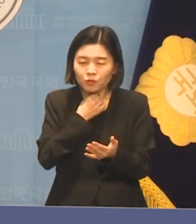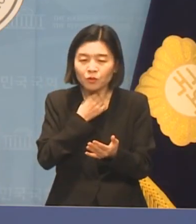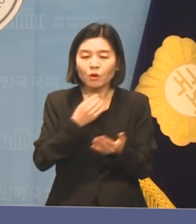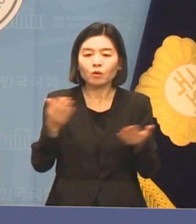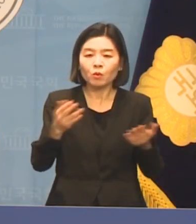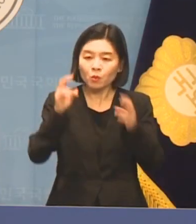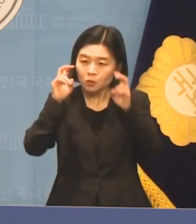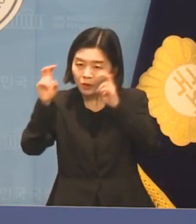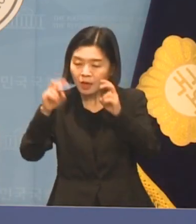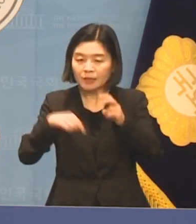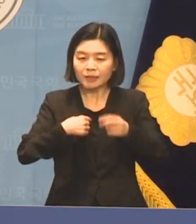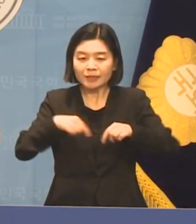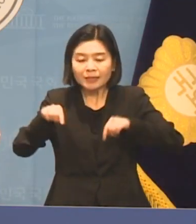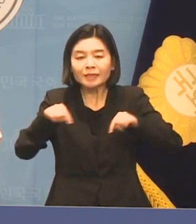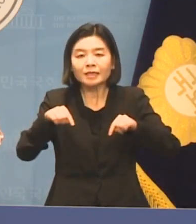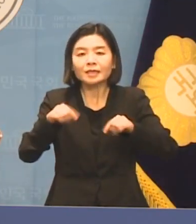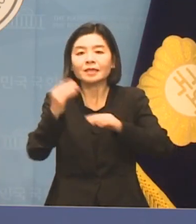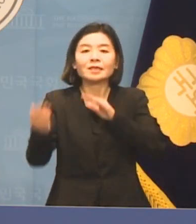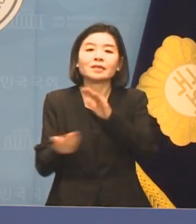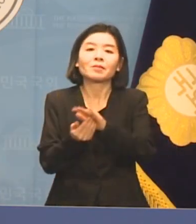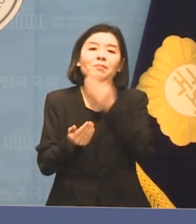실현하는 개선책이 될 것이다.